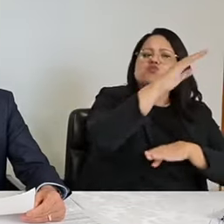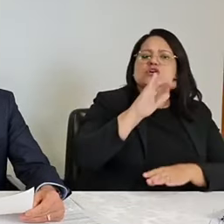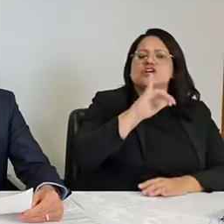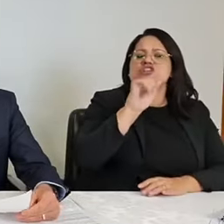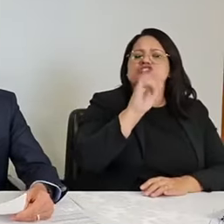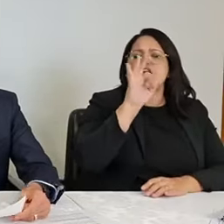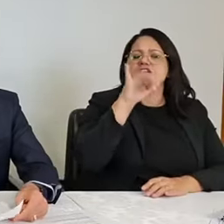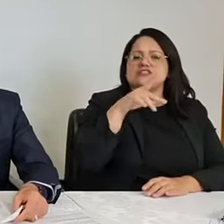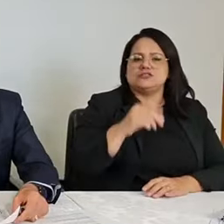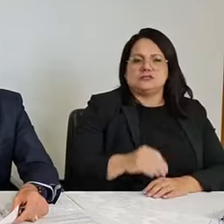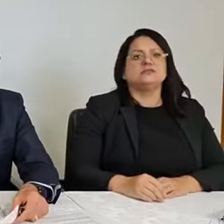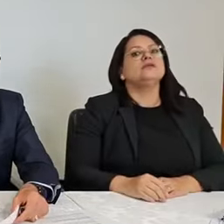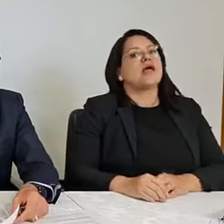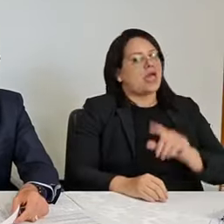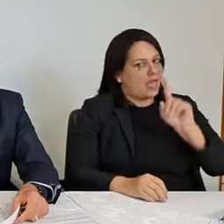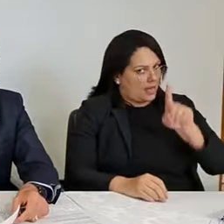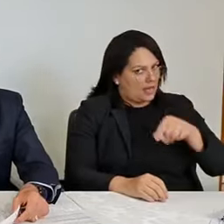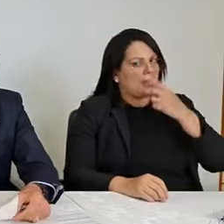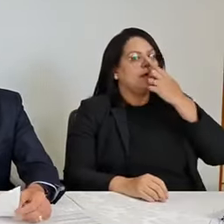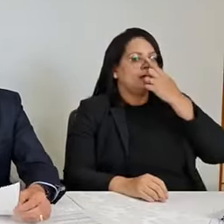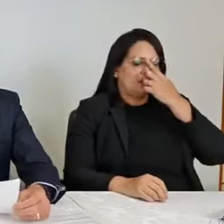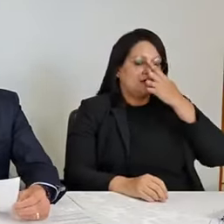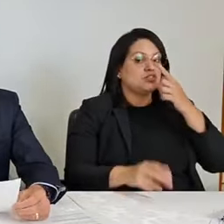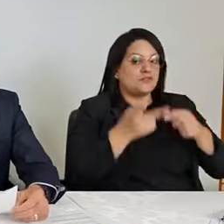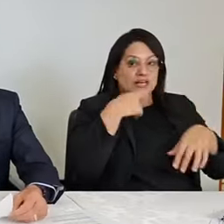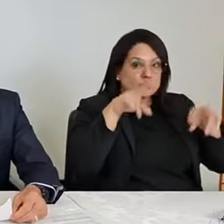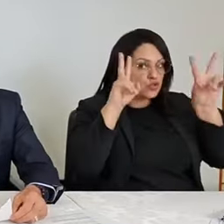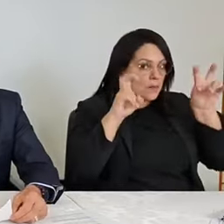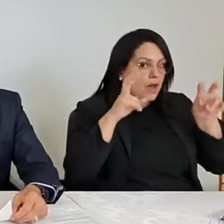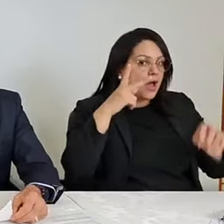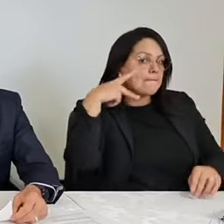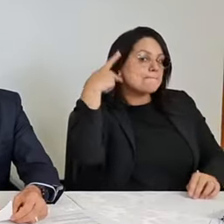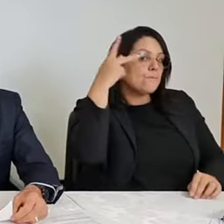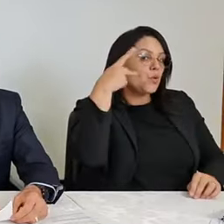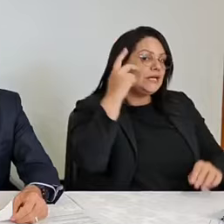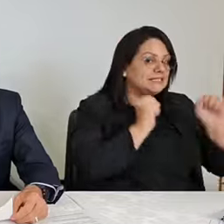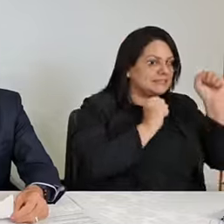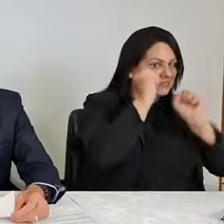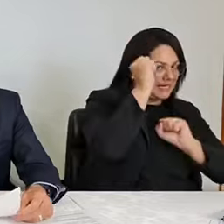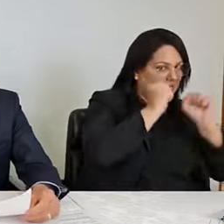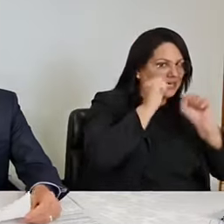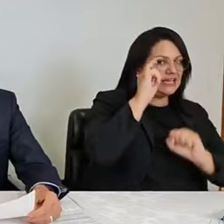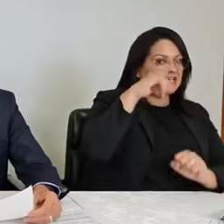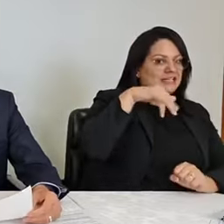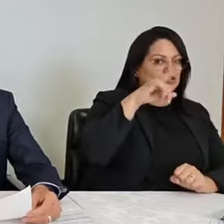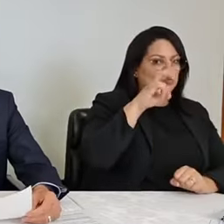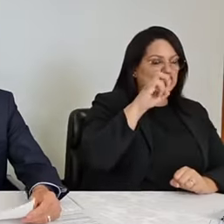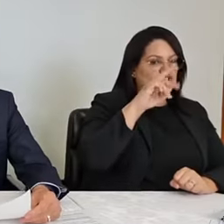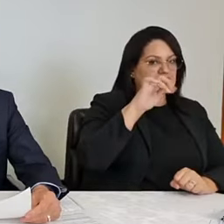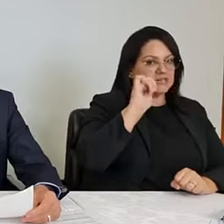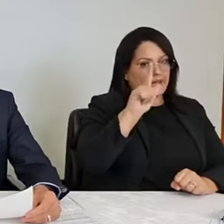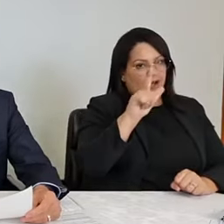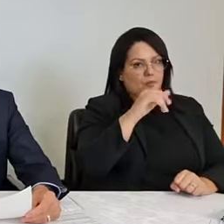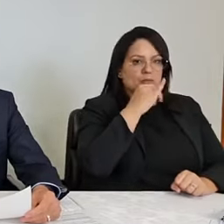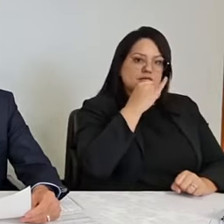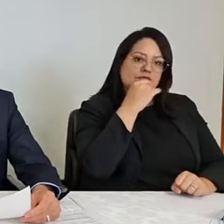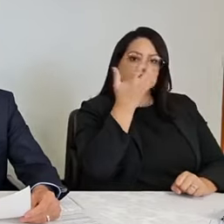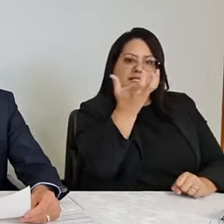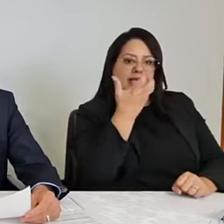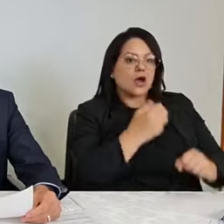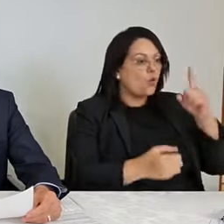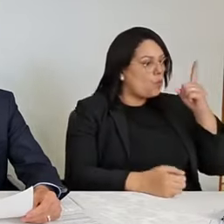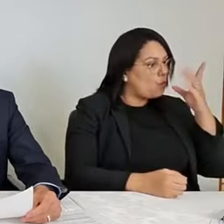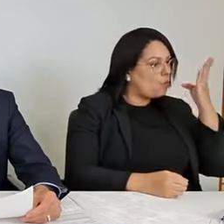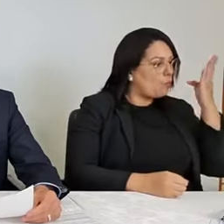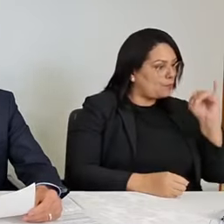subsídios. A gente chama isso, de forma técnica, de uma política industrial e ela pode ser questionada. Você prefere dar R$1 bilhão de